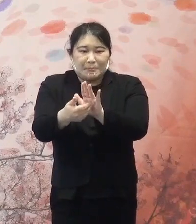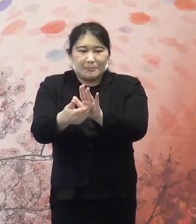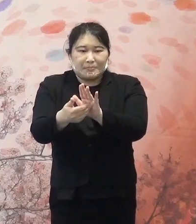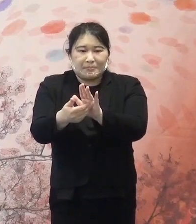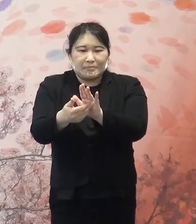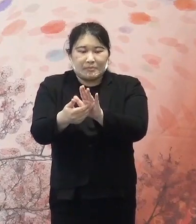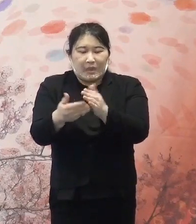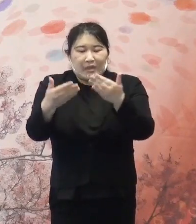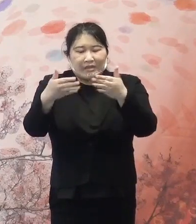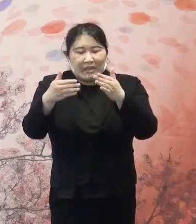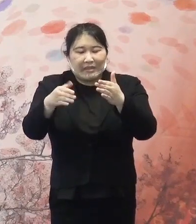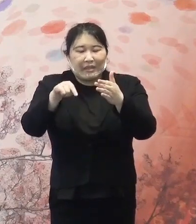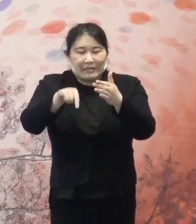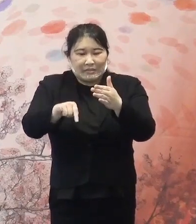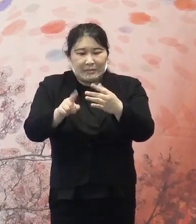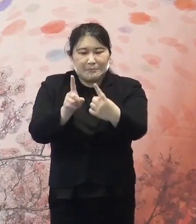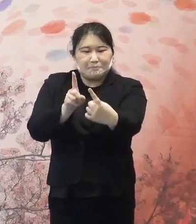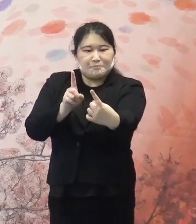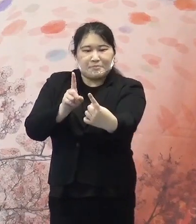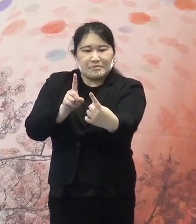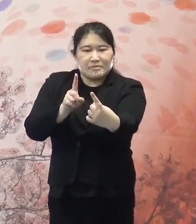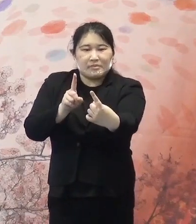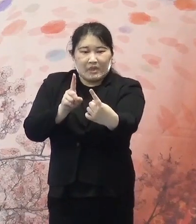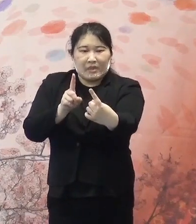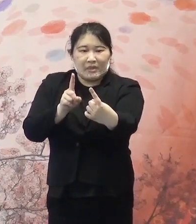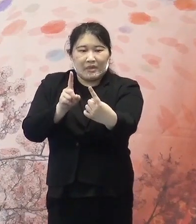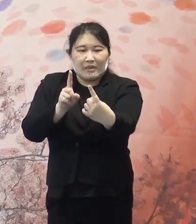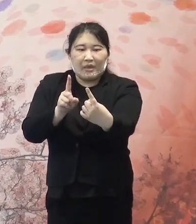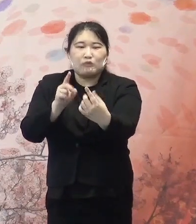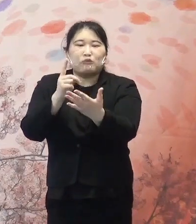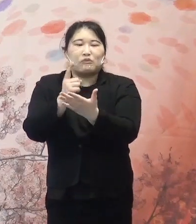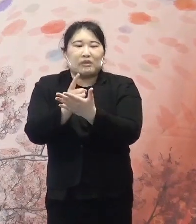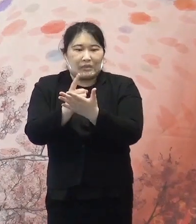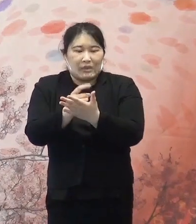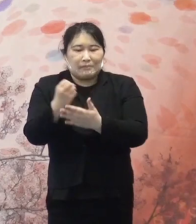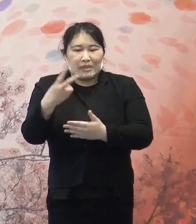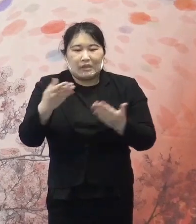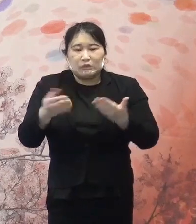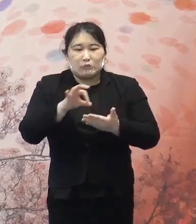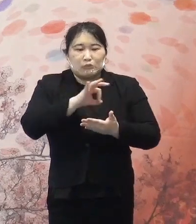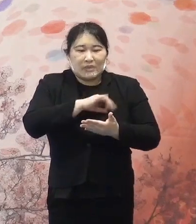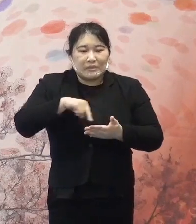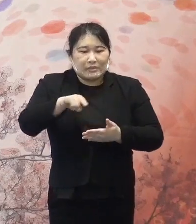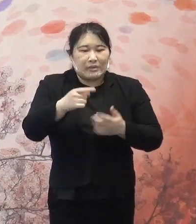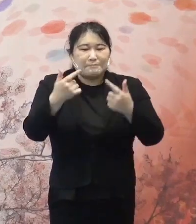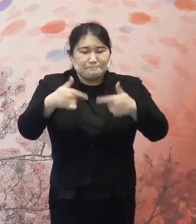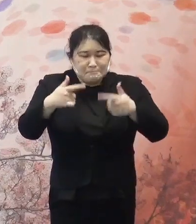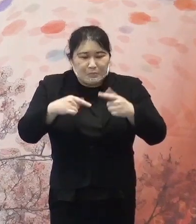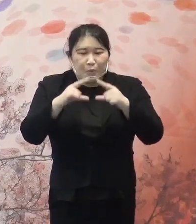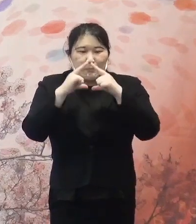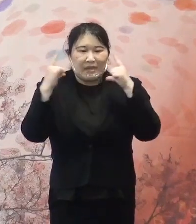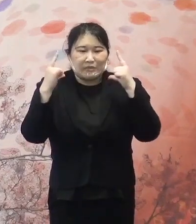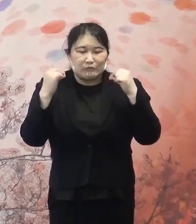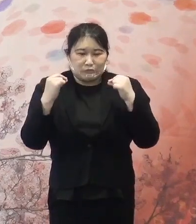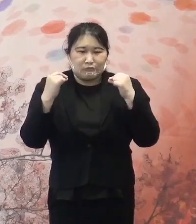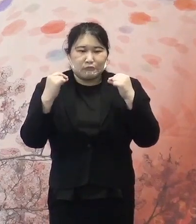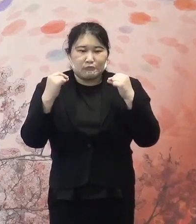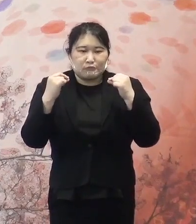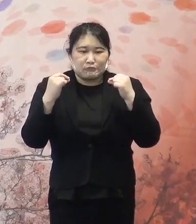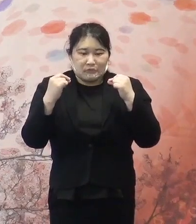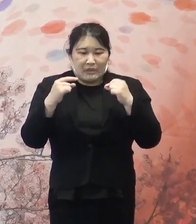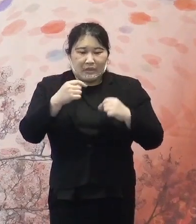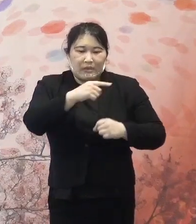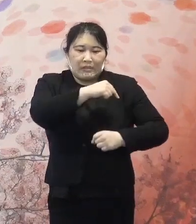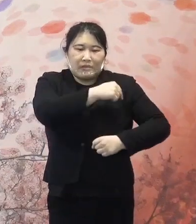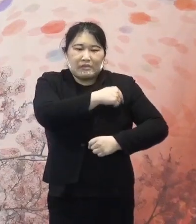関で距離を持って、面会されてたとか、あとは職員の方は常時マスクを当然着用し検温を実施